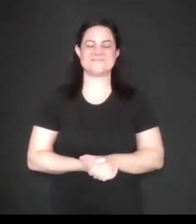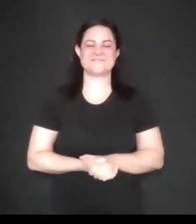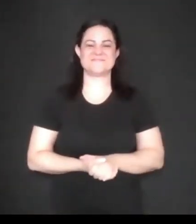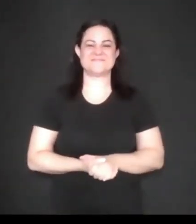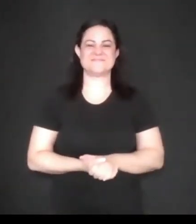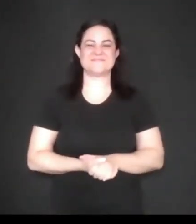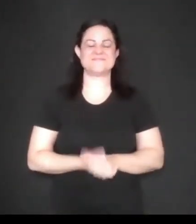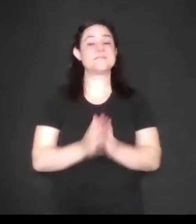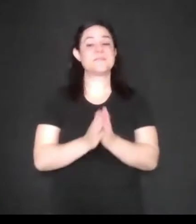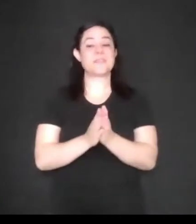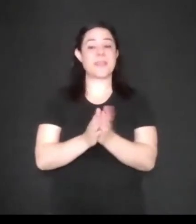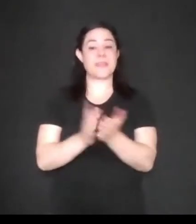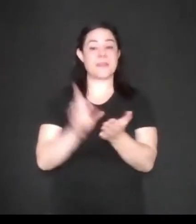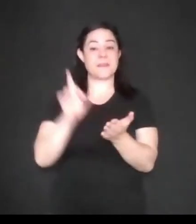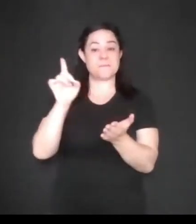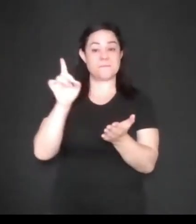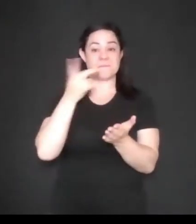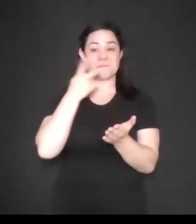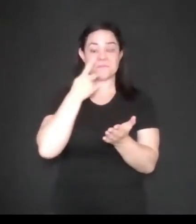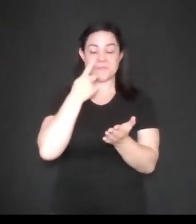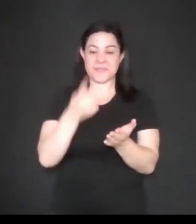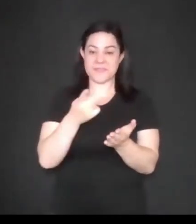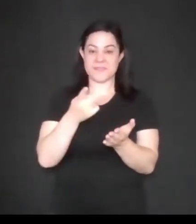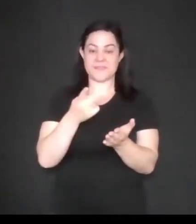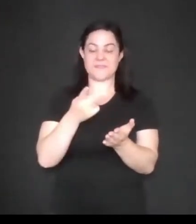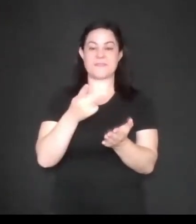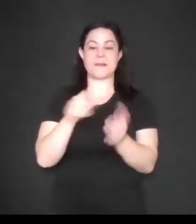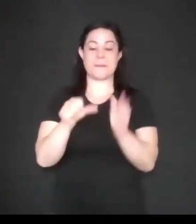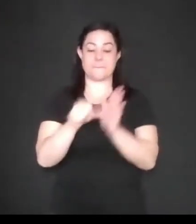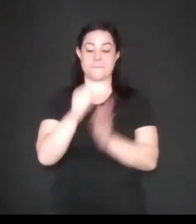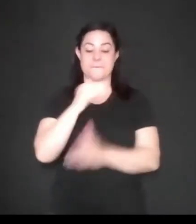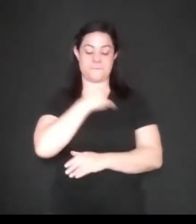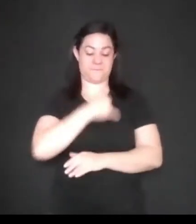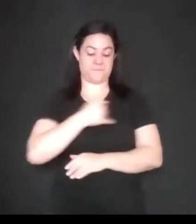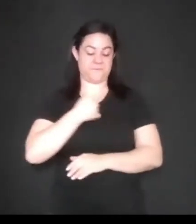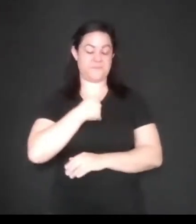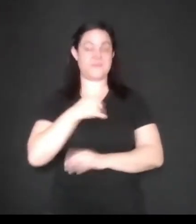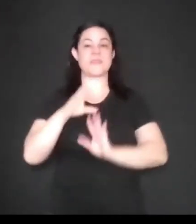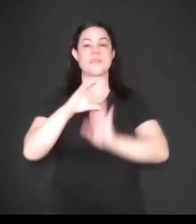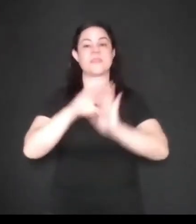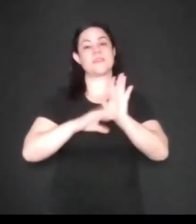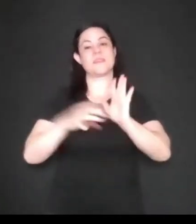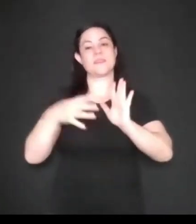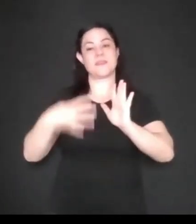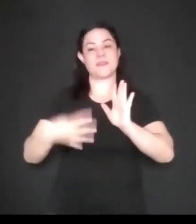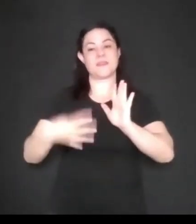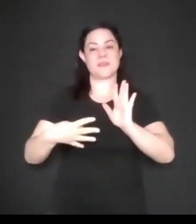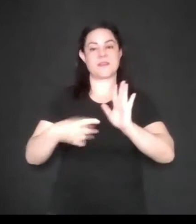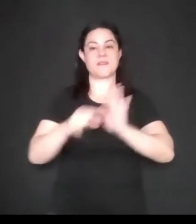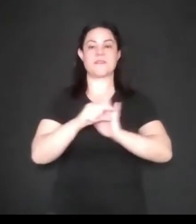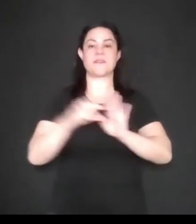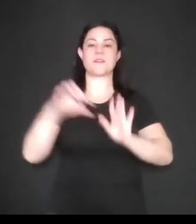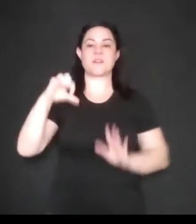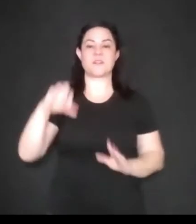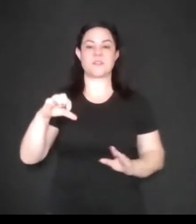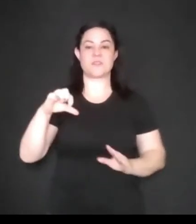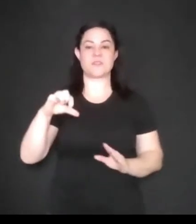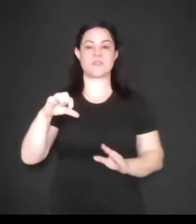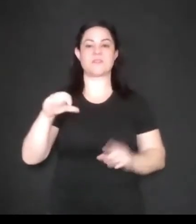A Bíblia afirma na primeira epístola de João, capítulo 4, versículos 9 e